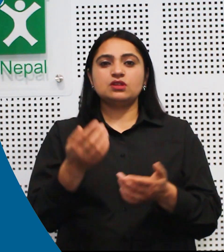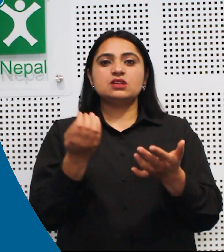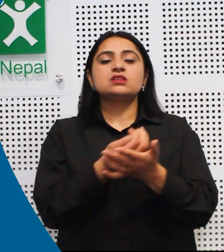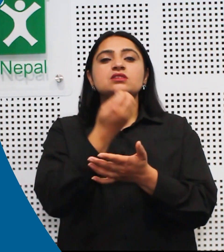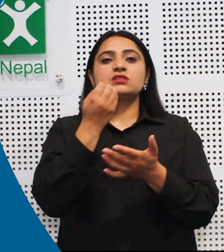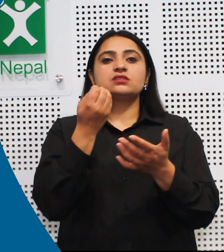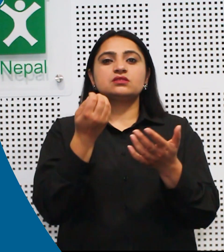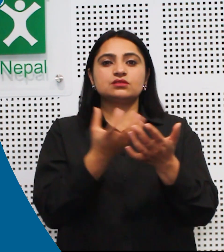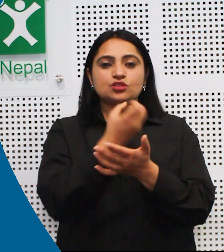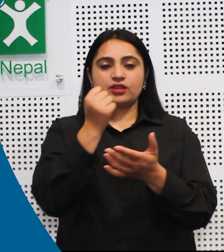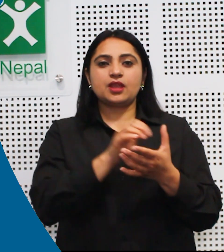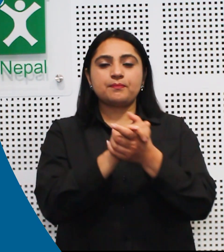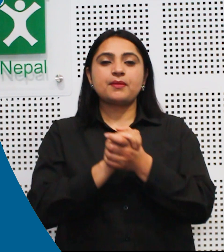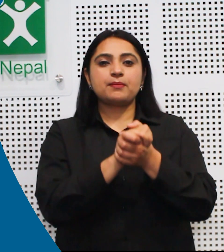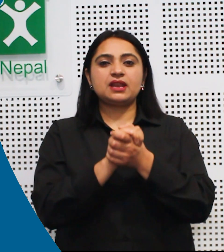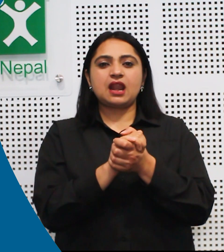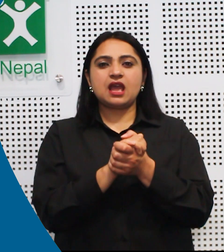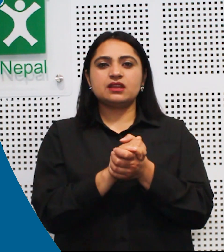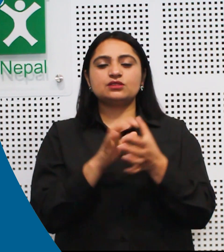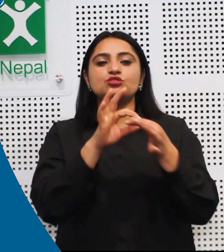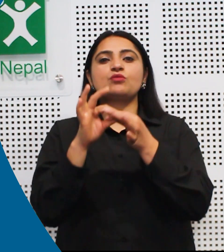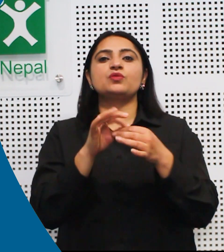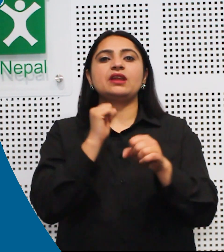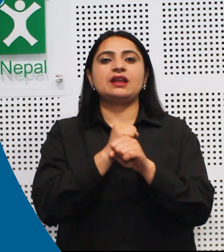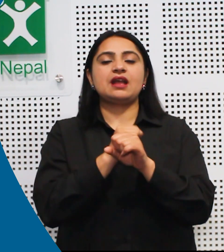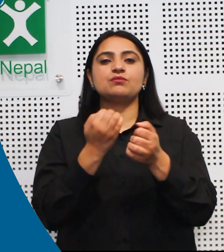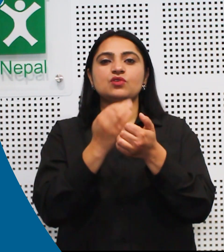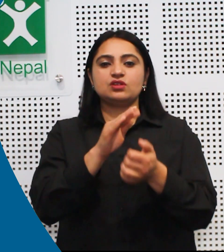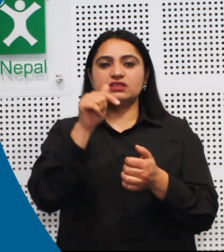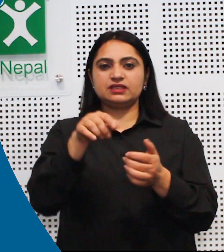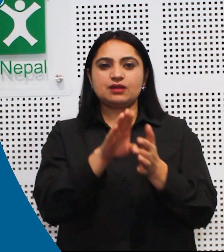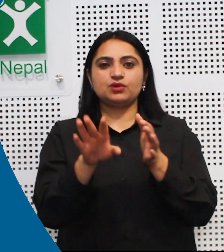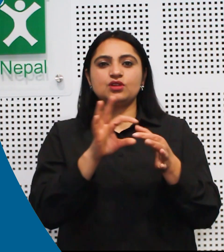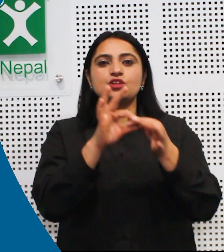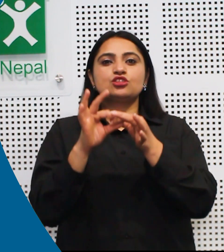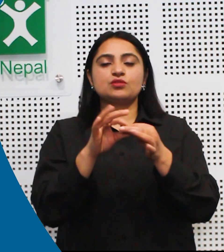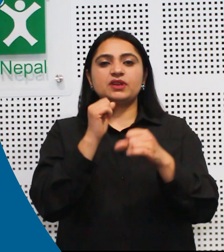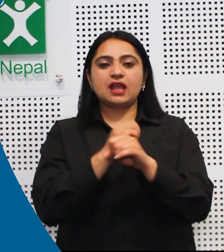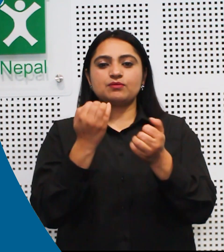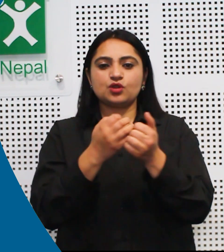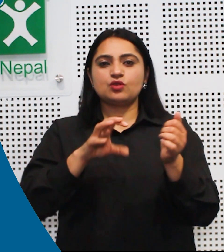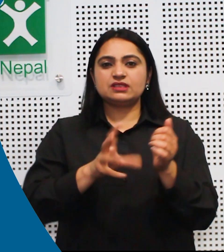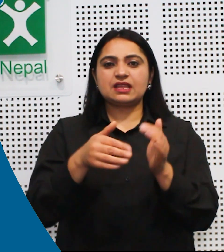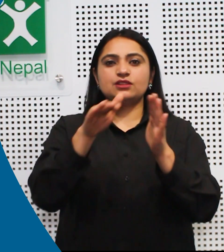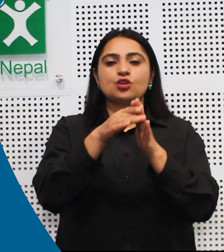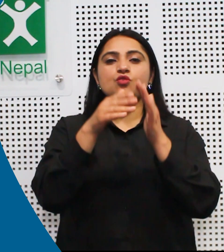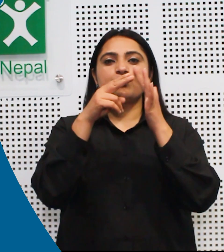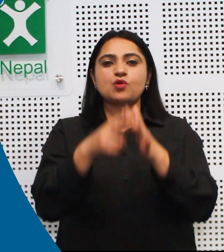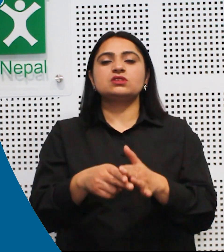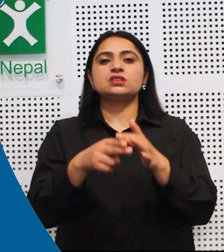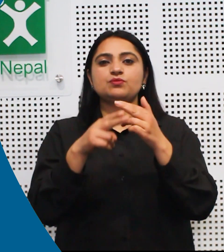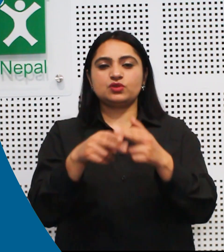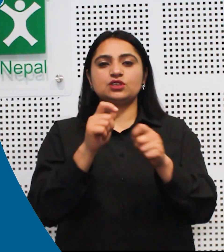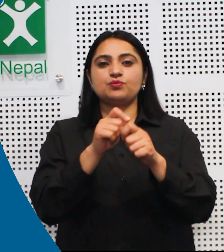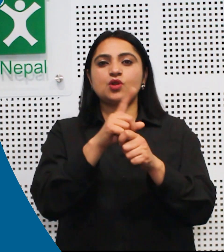सामान्य प्रशासन मन्त्रालयले चाहिँ मूलतः होइन समन्वयको कामहरू नै गर्छ। यहाँबाट चाहिँ समन्वय सहजीकरणको काम गर्ने हो स्थानीय तहको बजेट तर्जुमाको लागि। त्यो